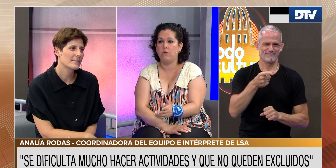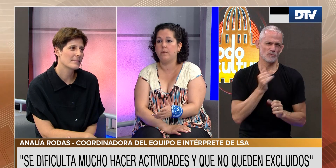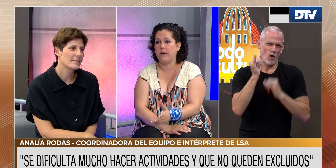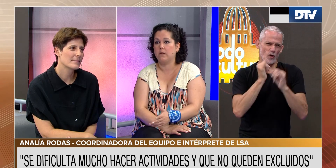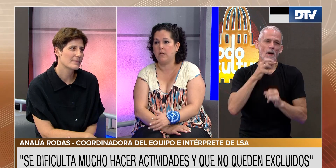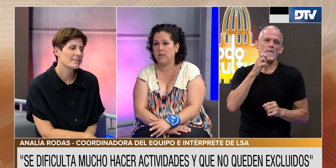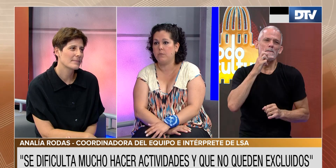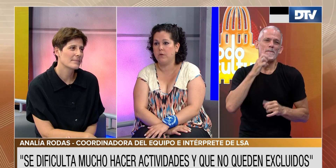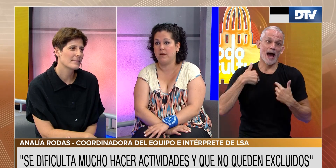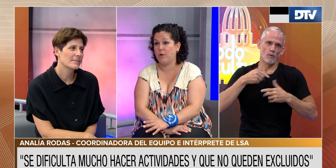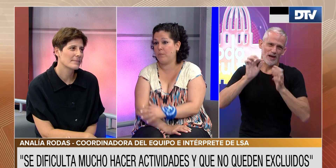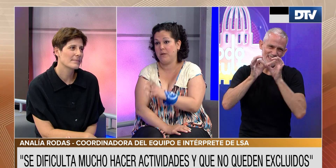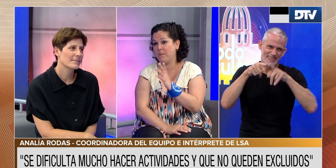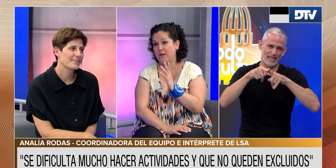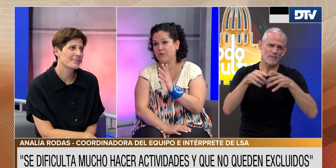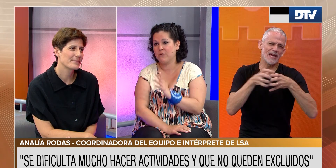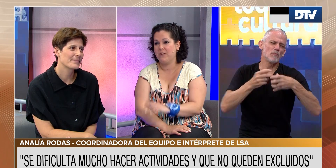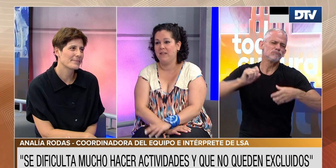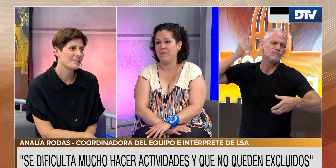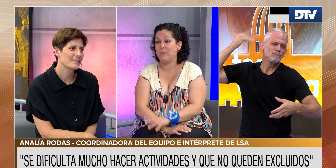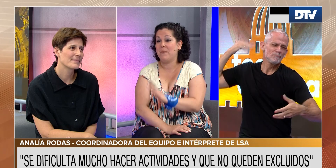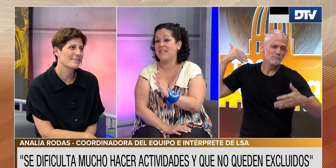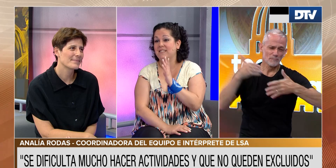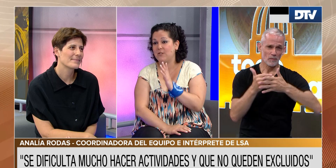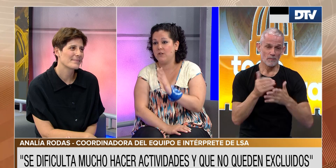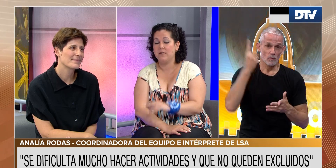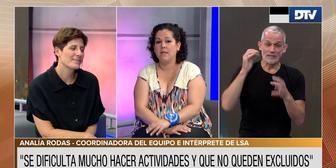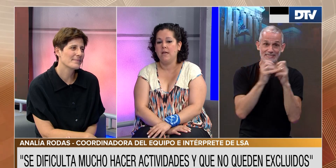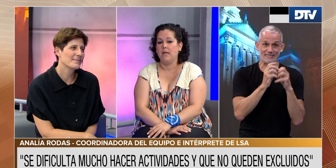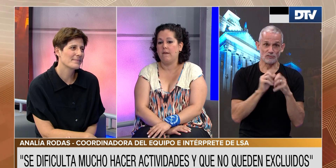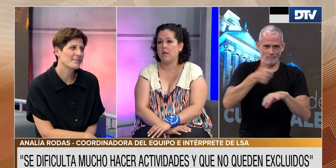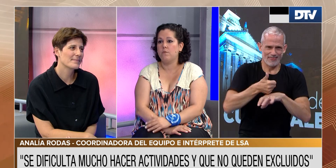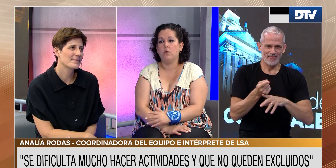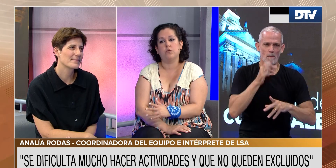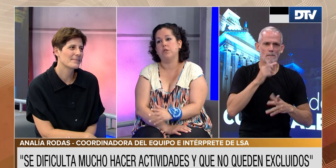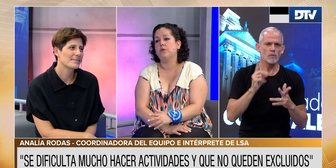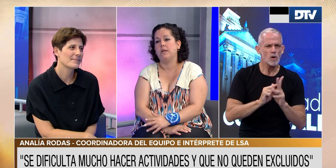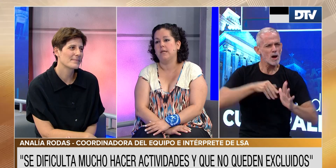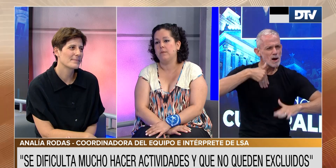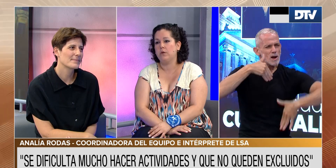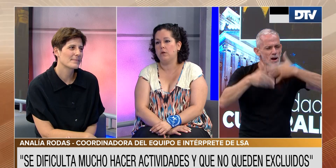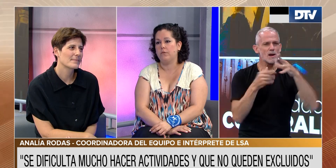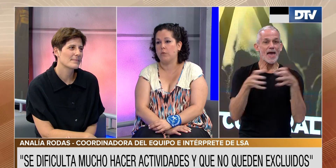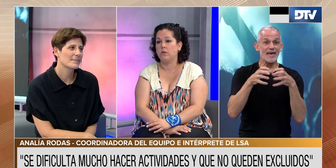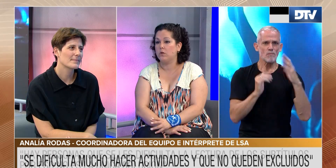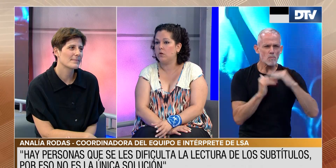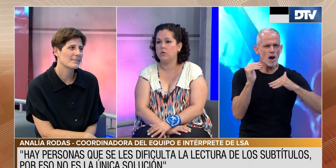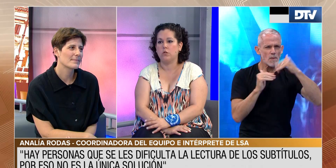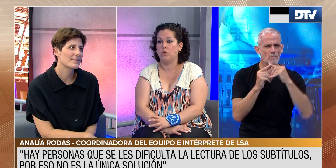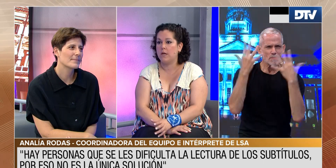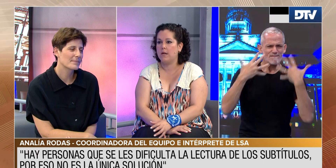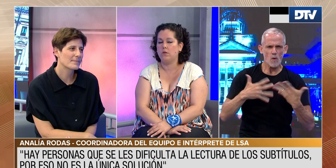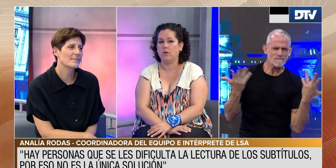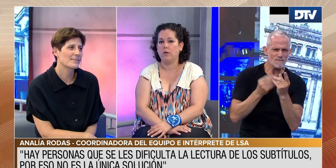recién, Pablo es parte del equipo desde mis primeras sesiones, y la verdad es que fuimos construyendo con el equipo,